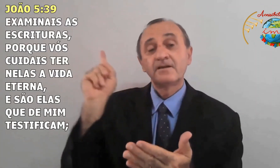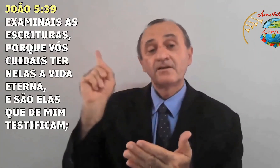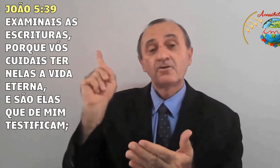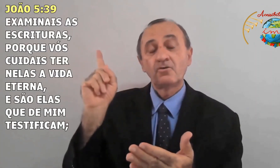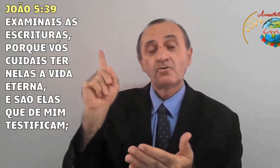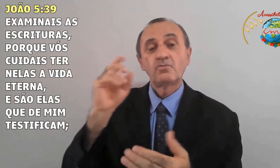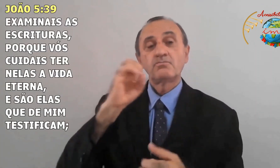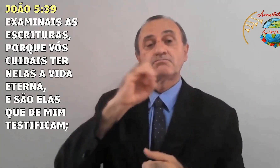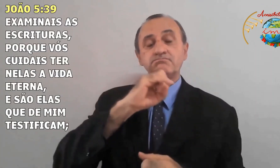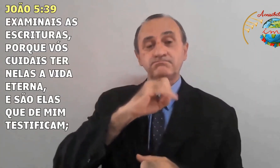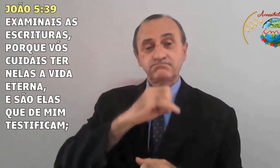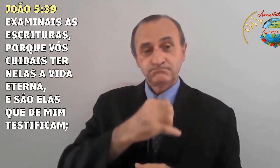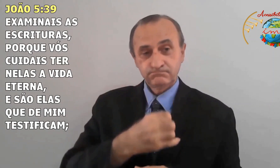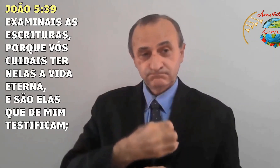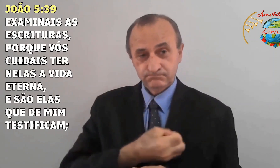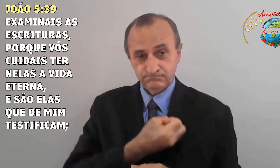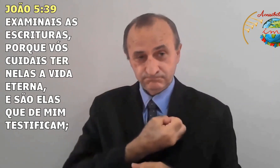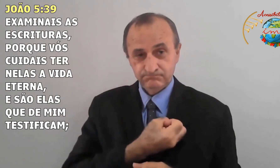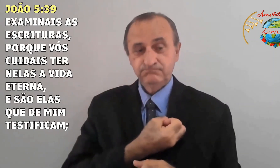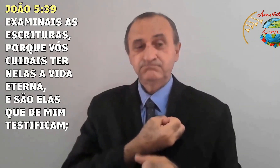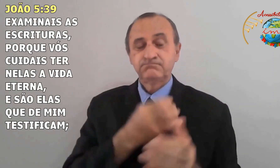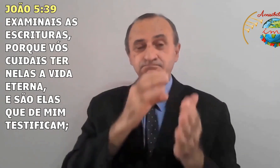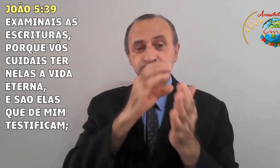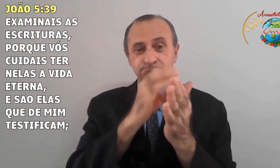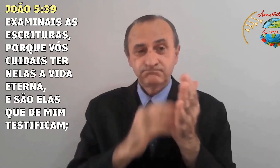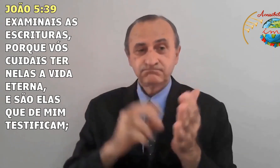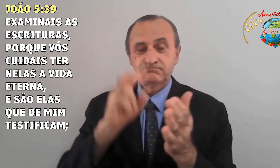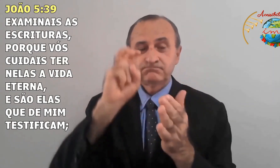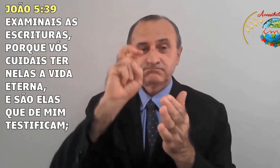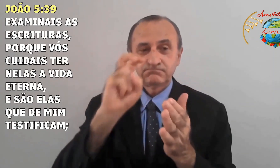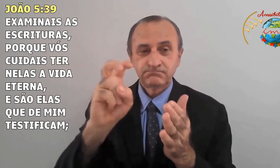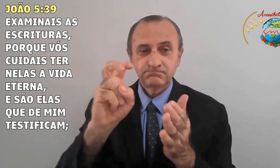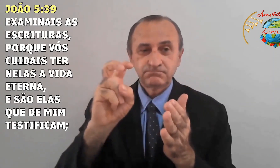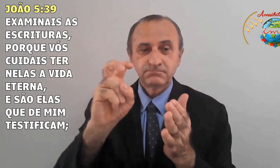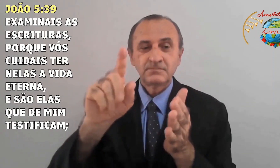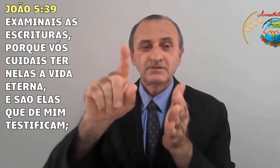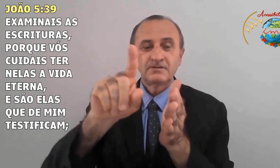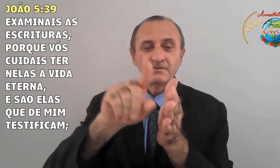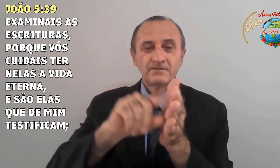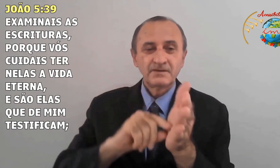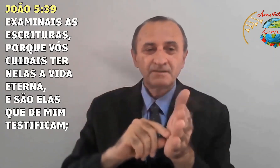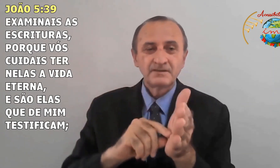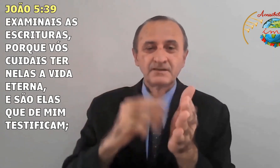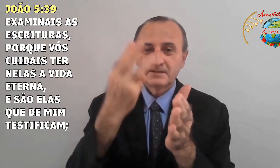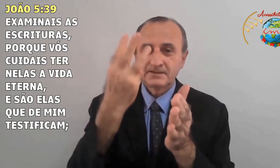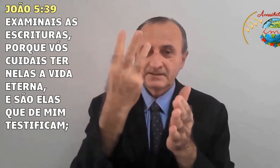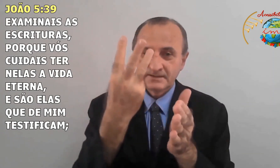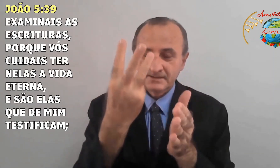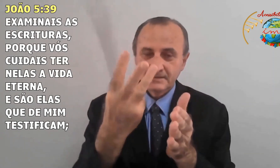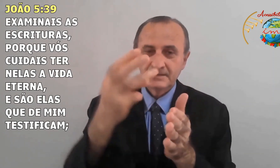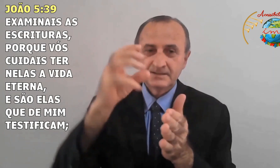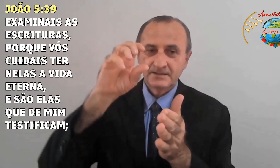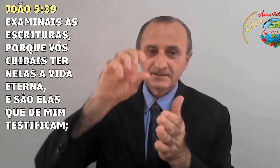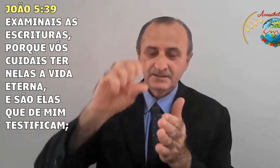olha, Evangelho de João, capítulo 5, versículo